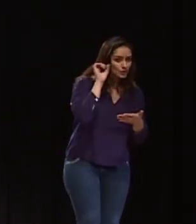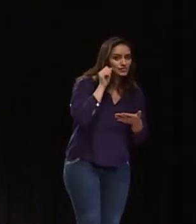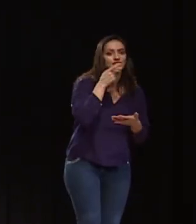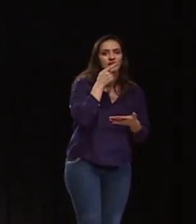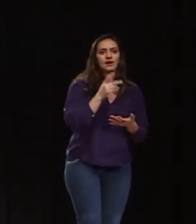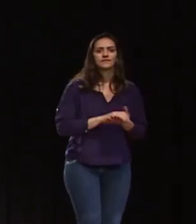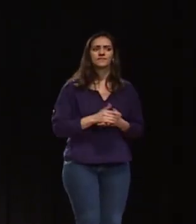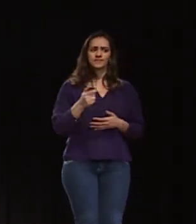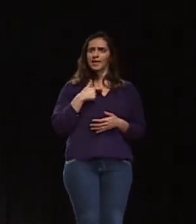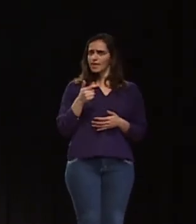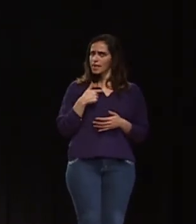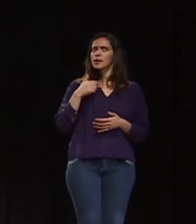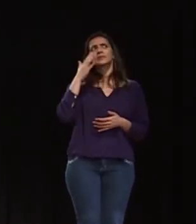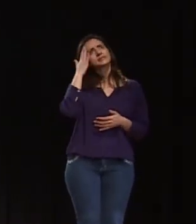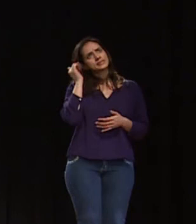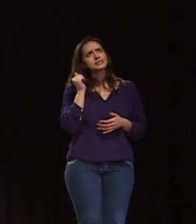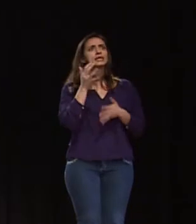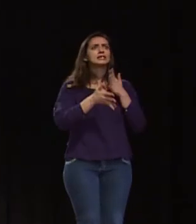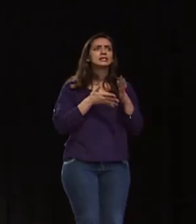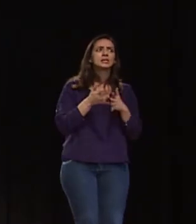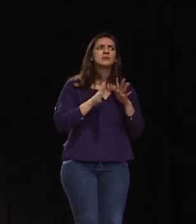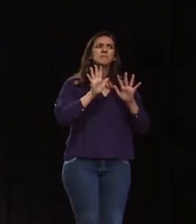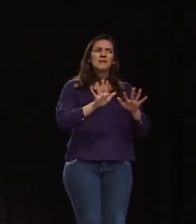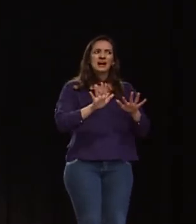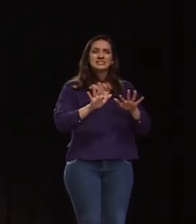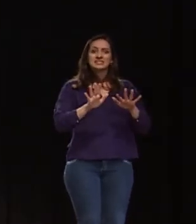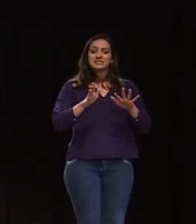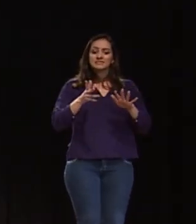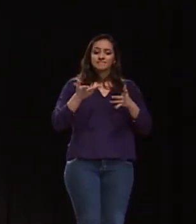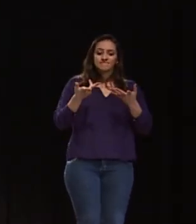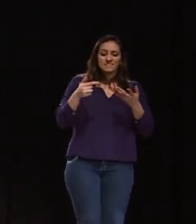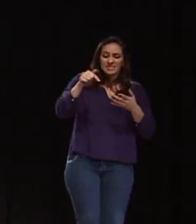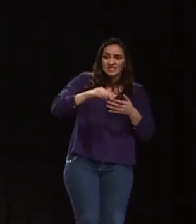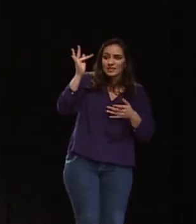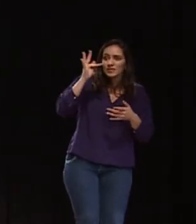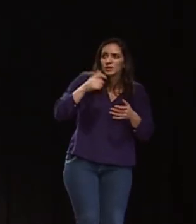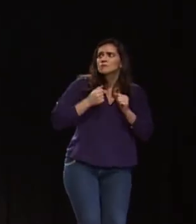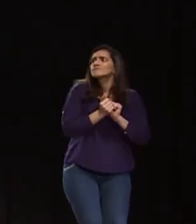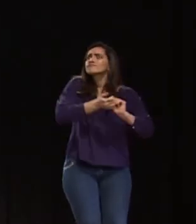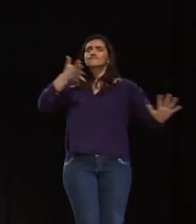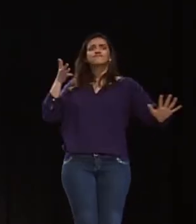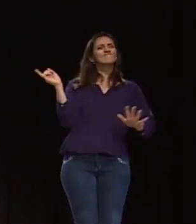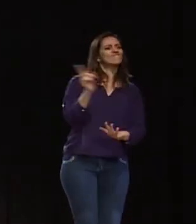Alguns também ouvintes falavam, ah, eu sei me comunicar, eu sei língua de sinais, mas aqui na faculdade eu não